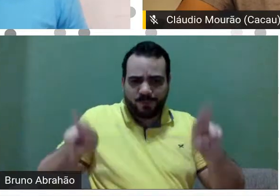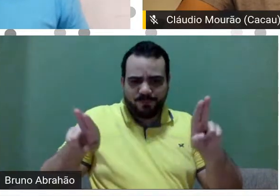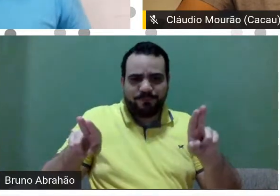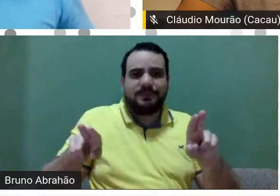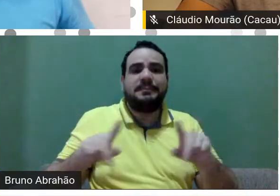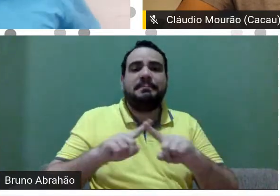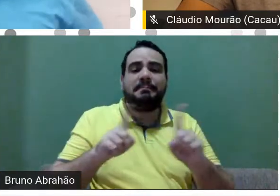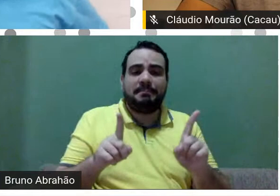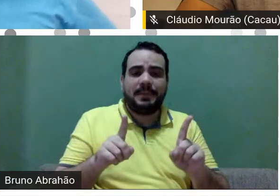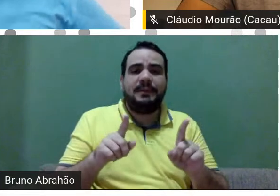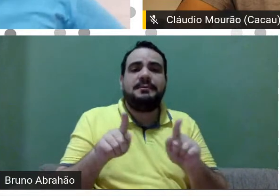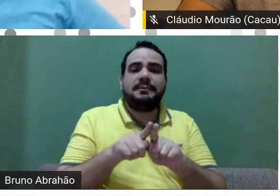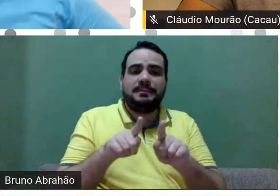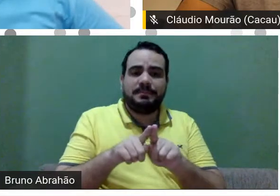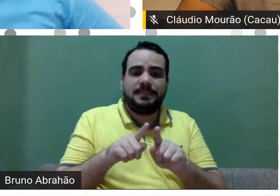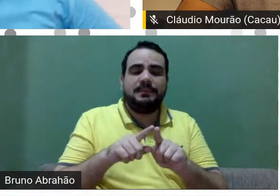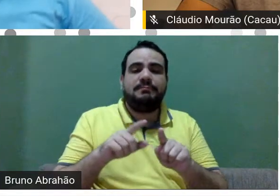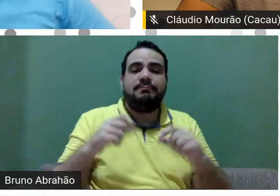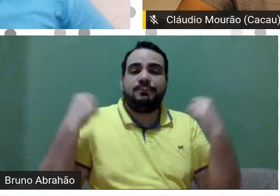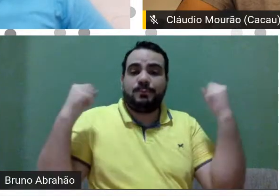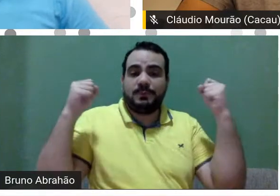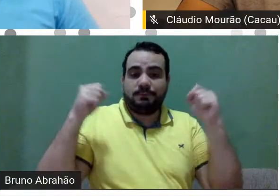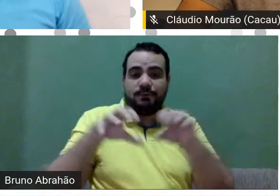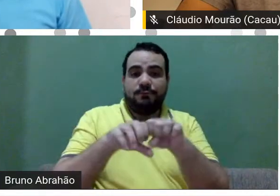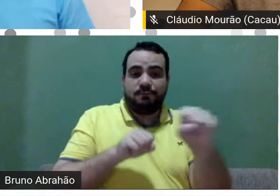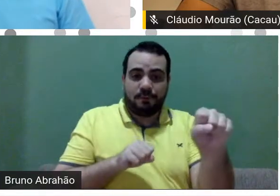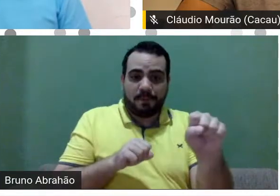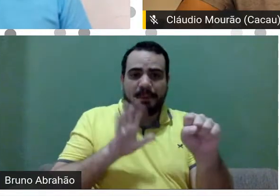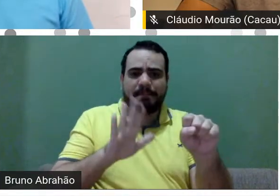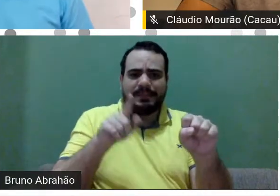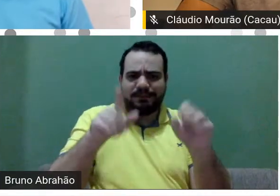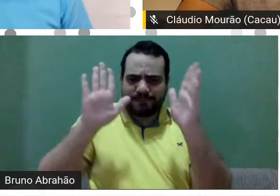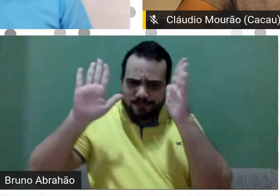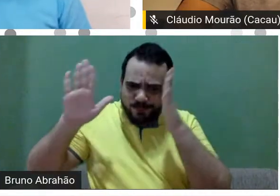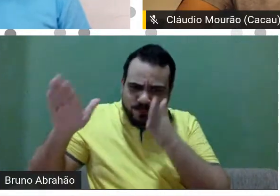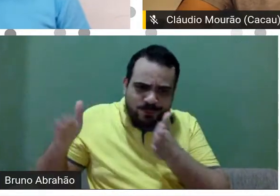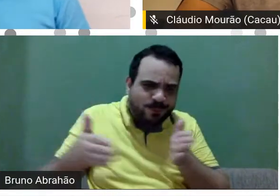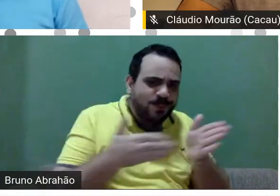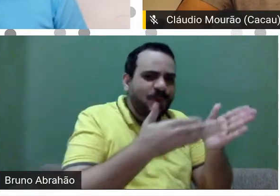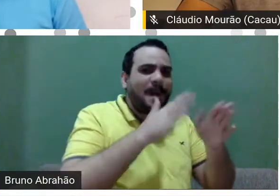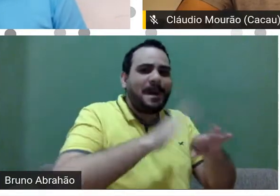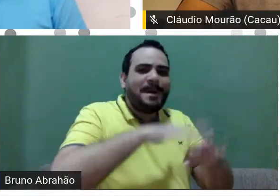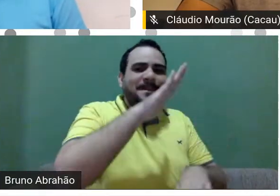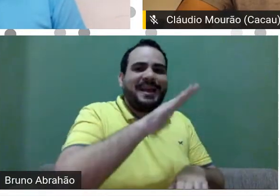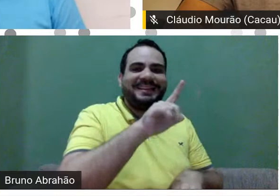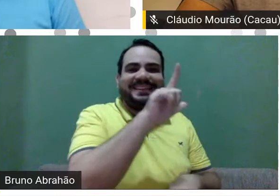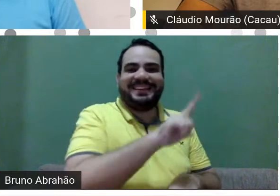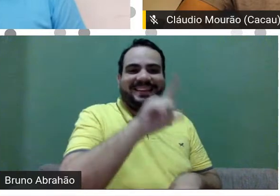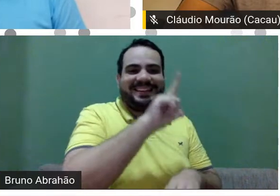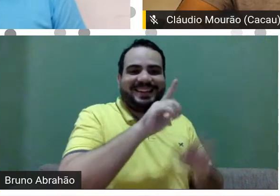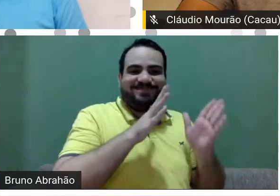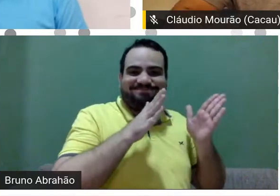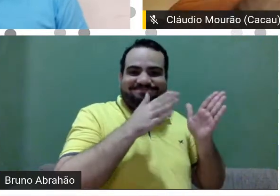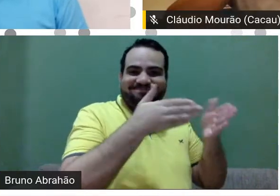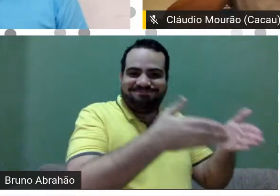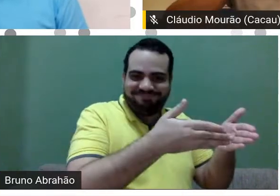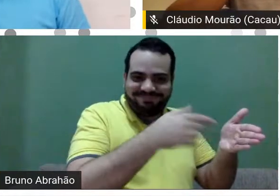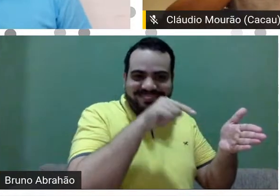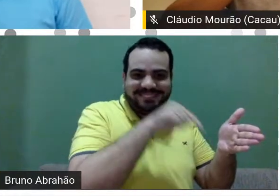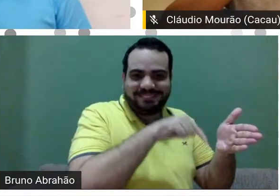relevância atualmente Ele trabalha com Eu liguei para caramba de letras-libras é e